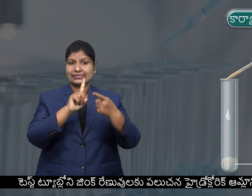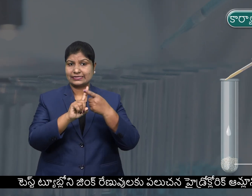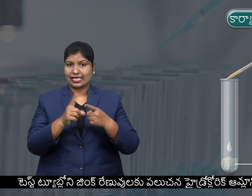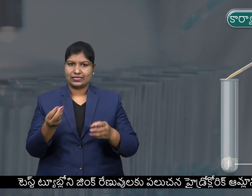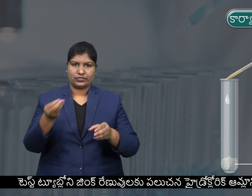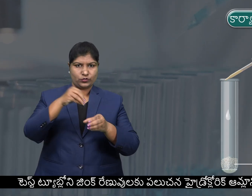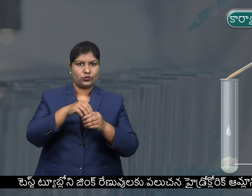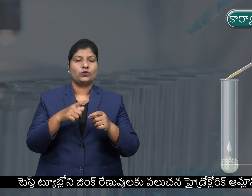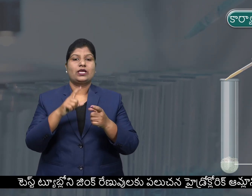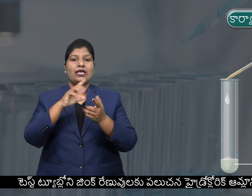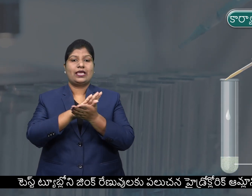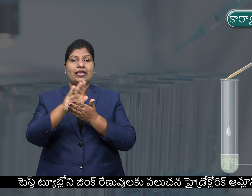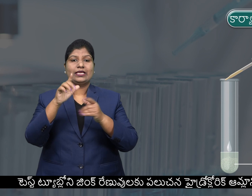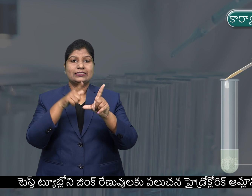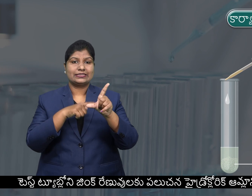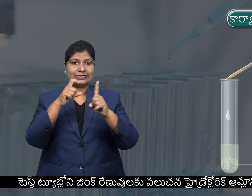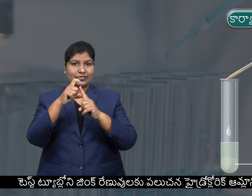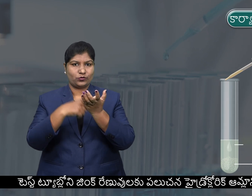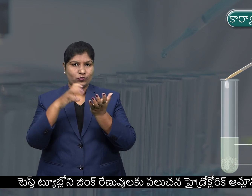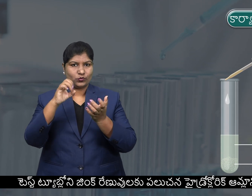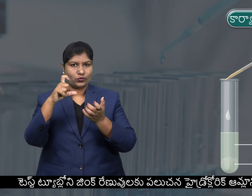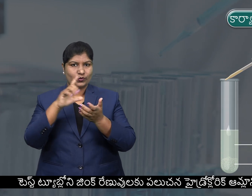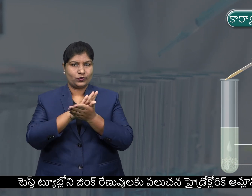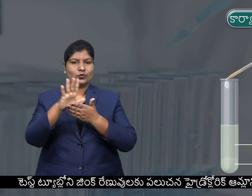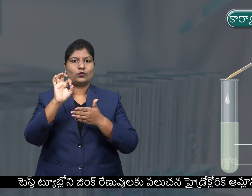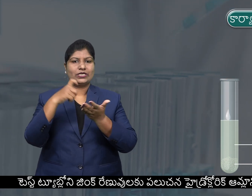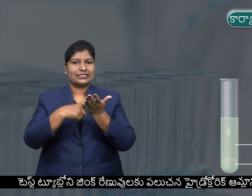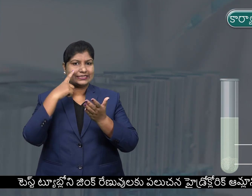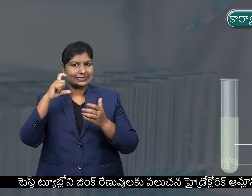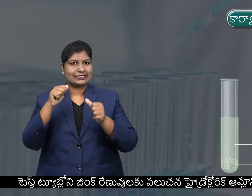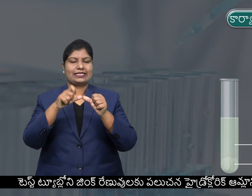జింక్ రేణువులను పలుచని హైడ్రోక్లోరిక్ ఆమ్లాన్ని జోడించండి.